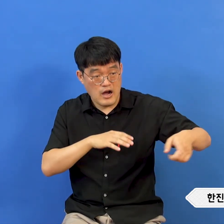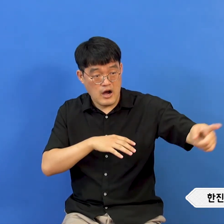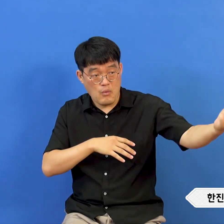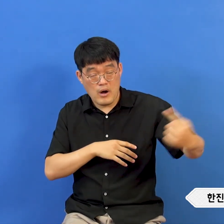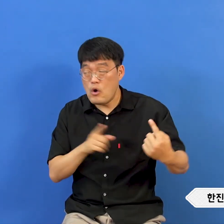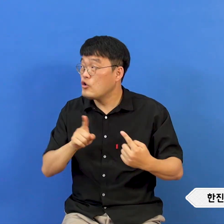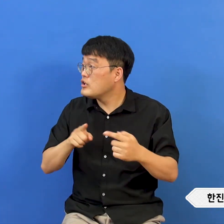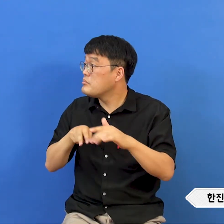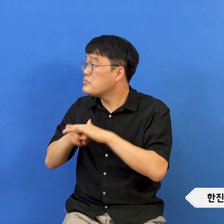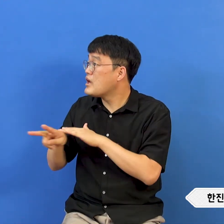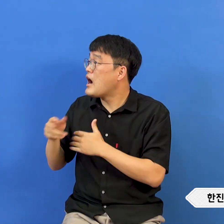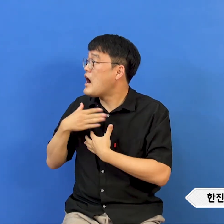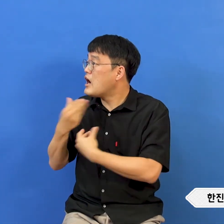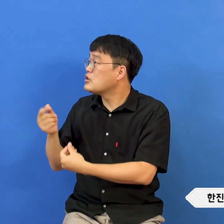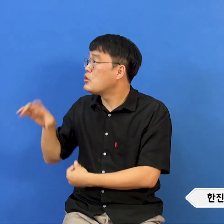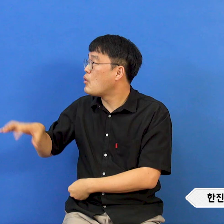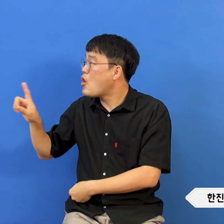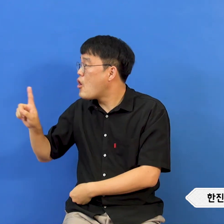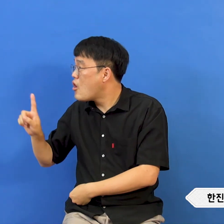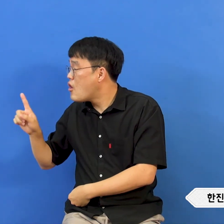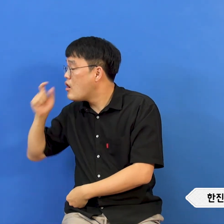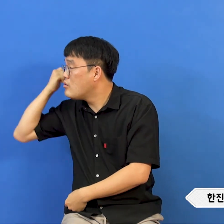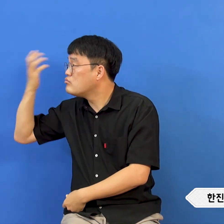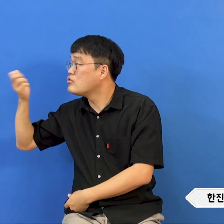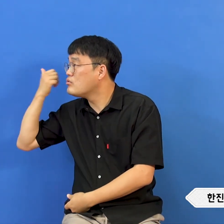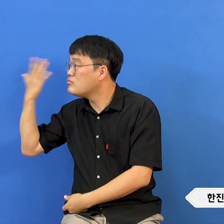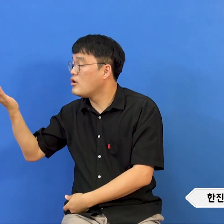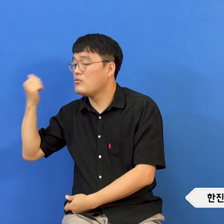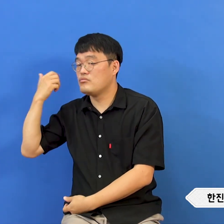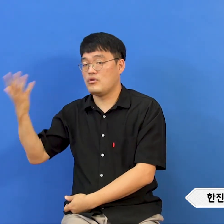어디로 피해서 좀 안전하게 피할 수가 있습니까?